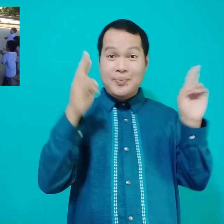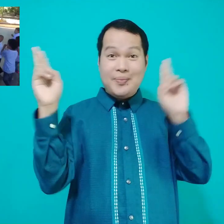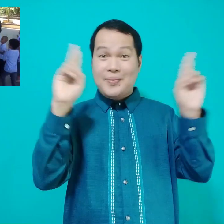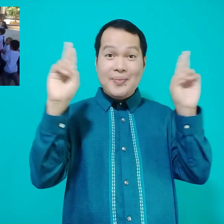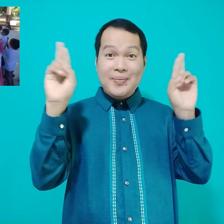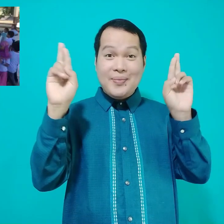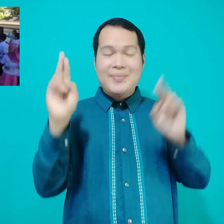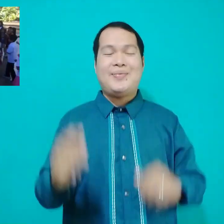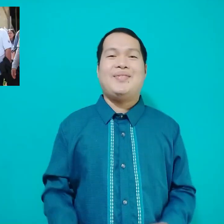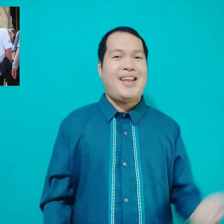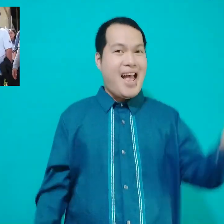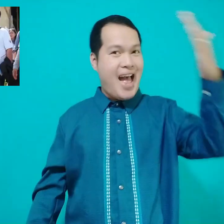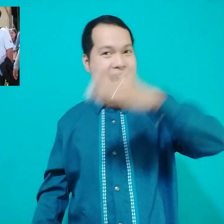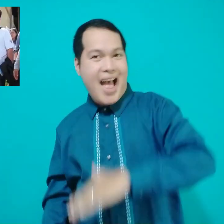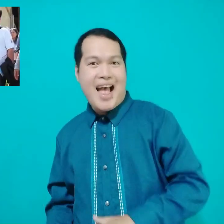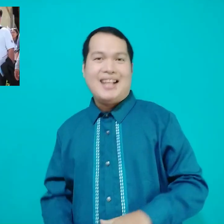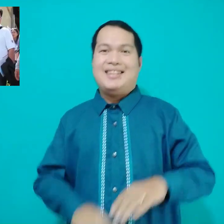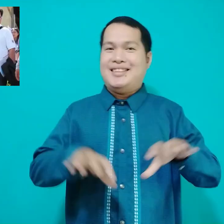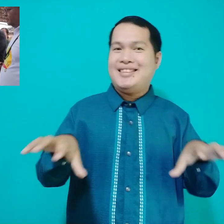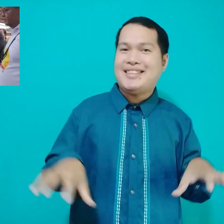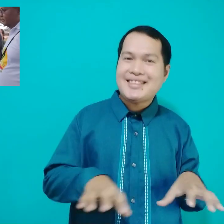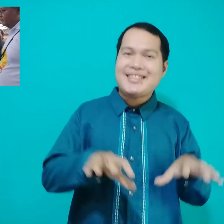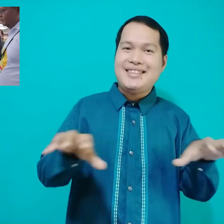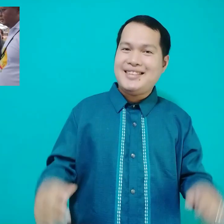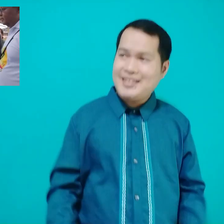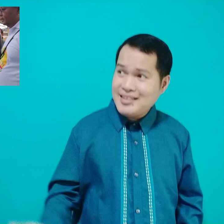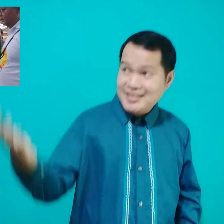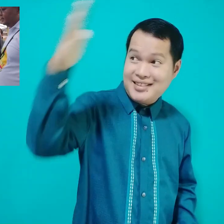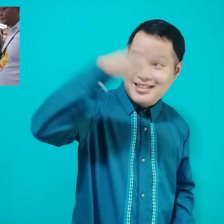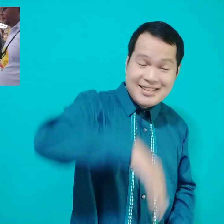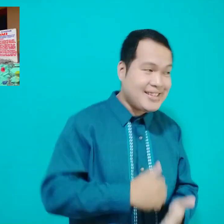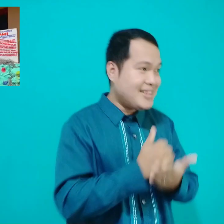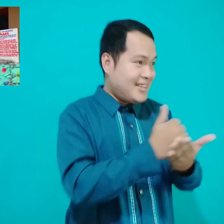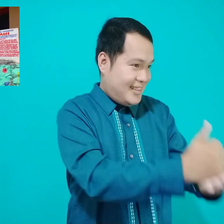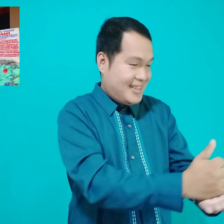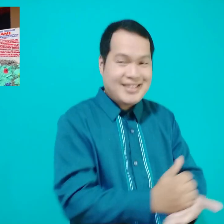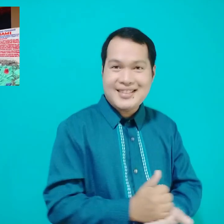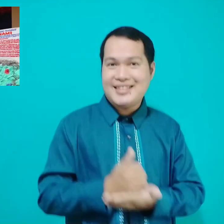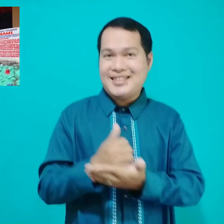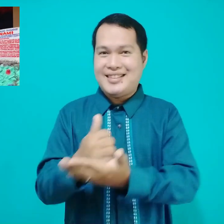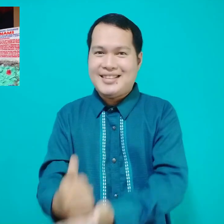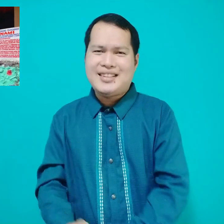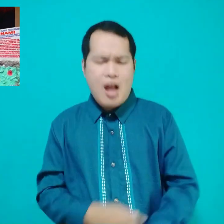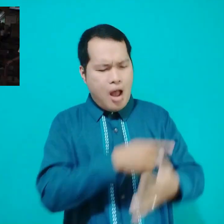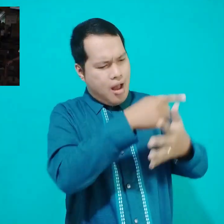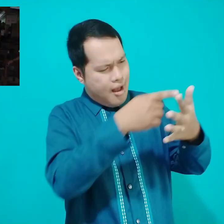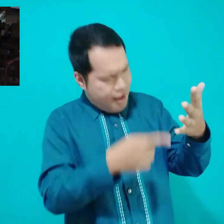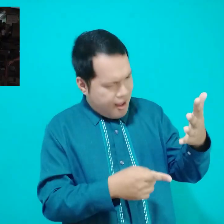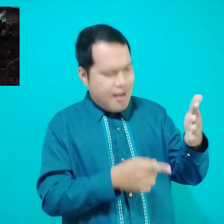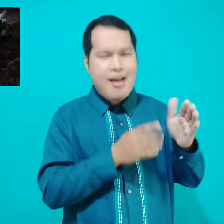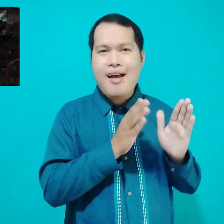laging handa Tara na, hilos na Lika na, tumulong tayo